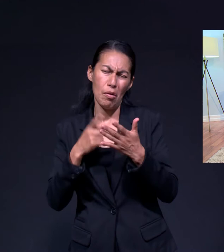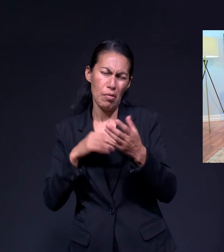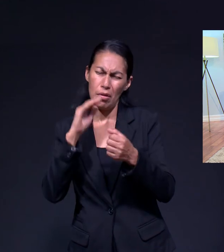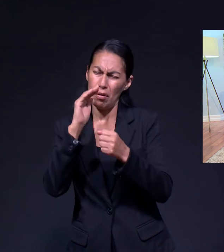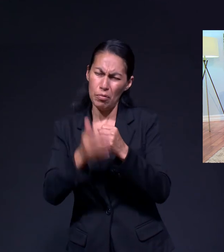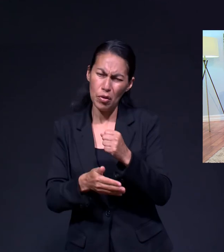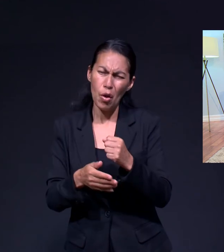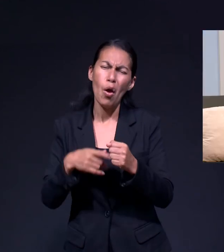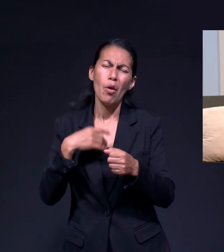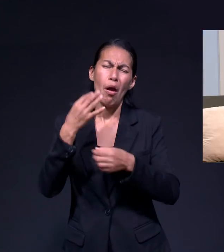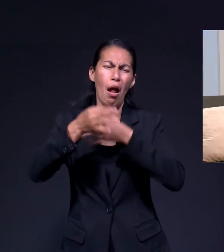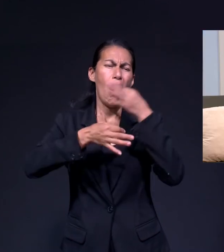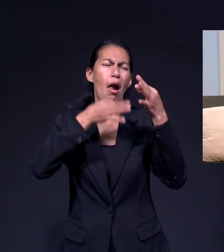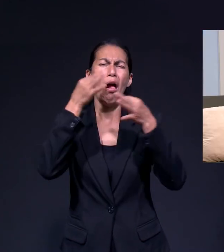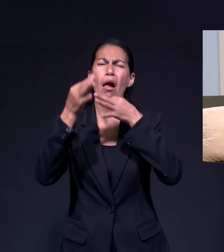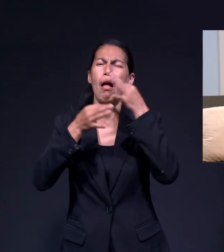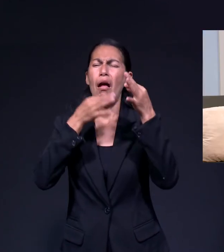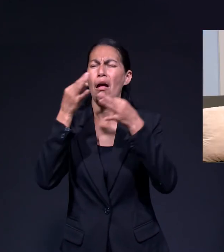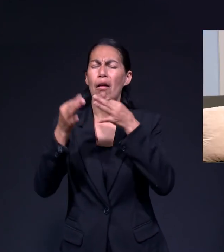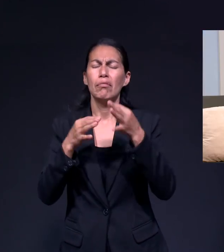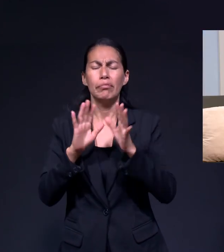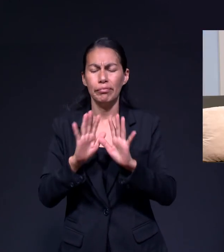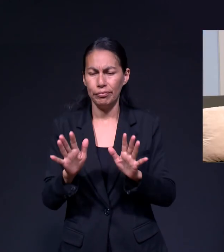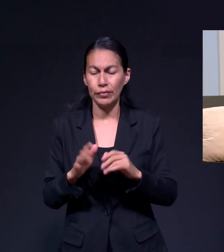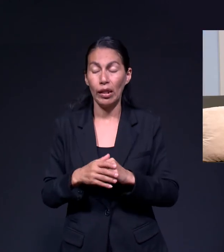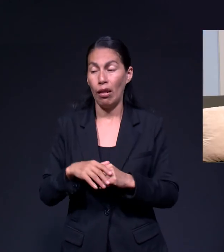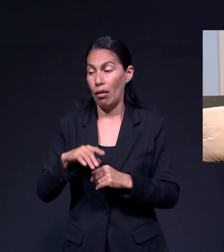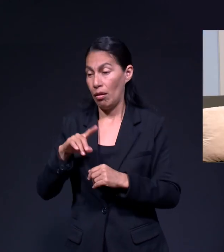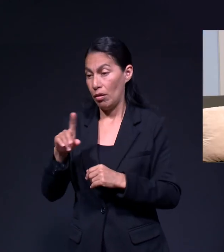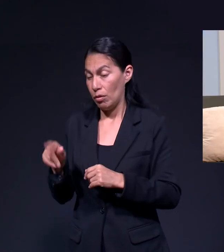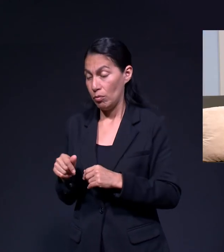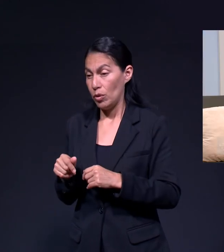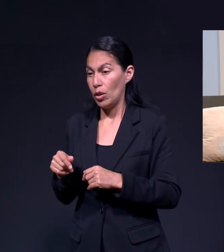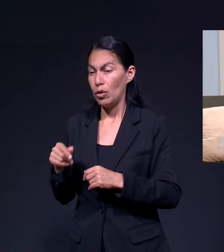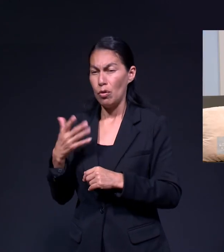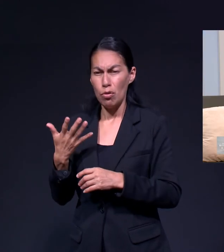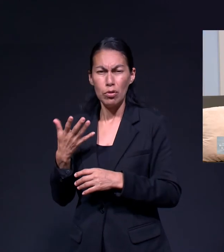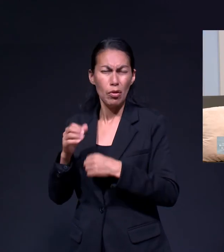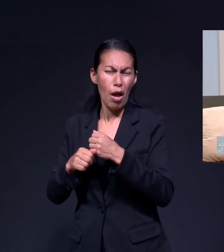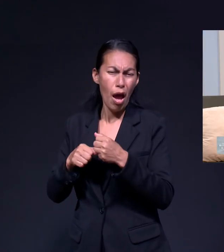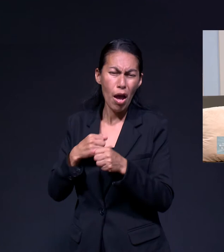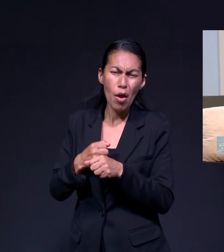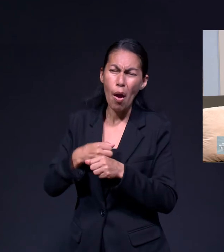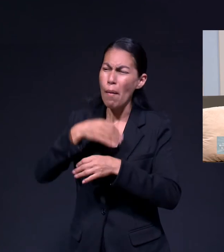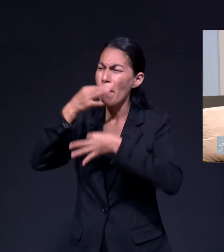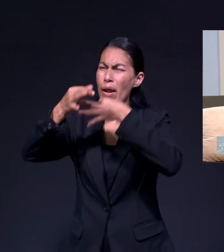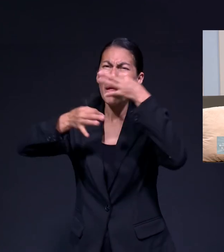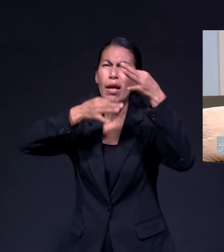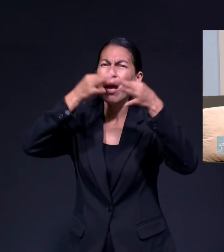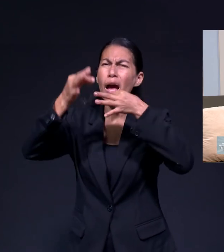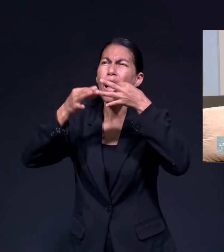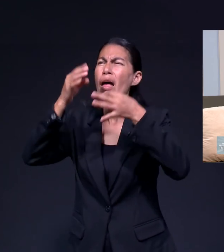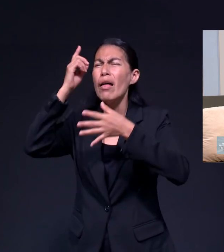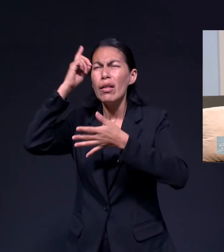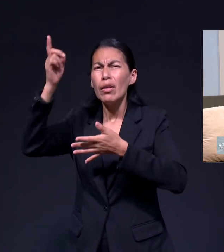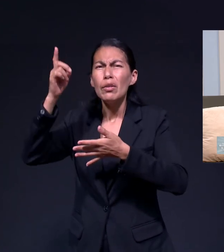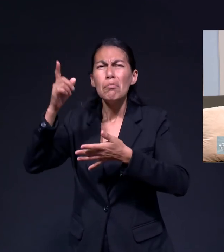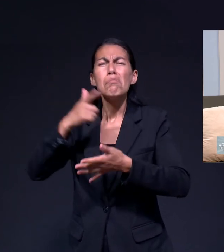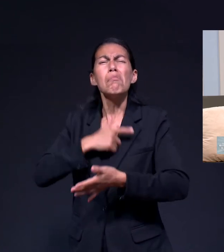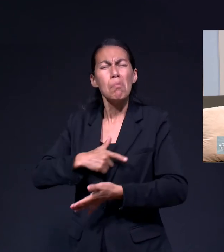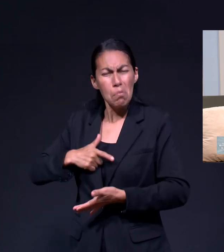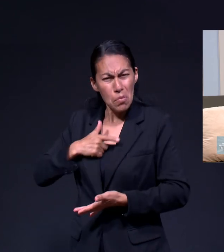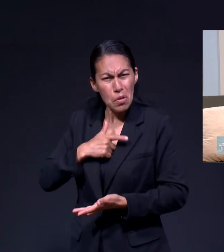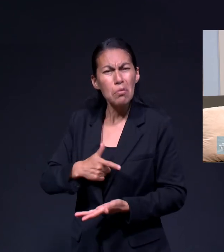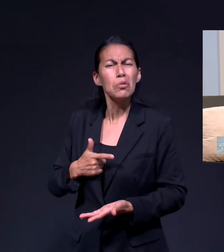me gusta hablar en público un año después me invitaron a ser niño predicador en mi iglesia y cuando baje del púlpito dije esto es lo mío me